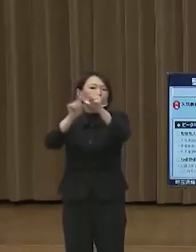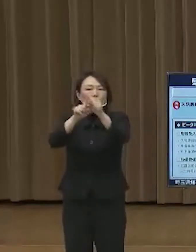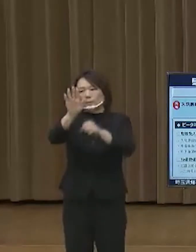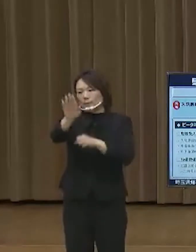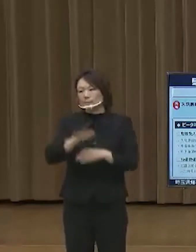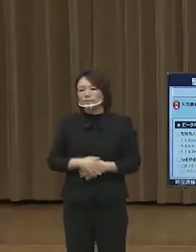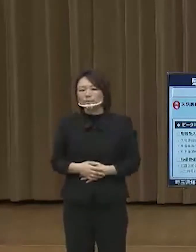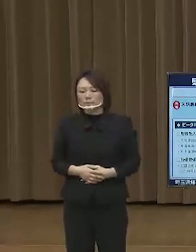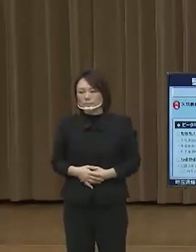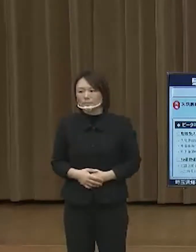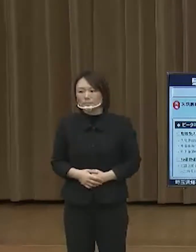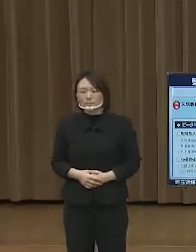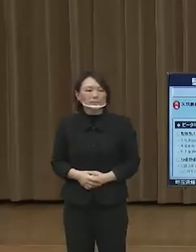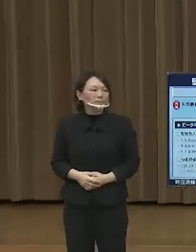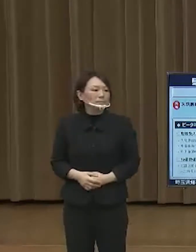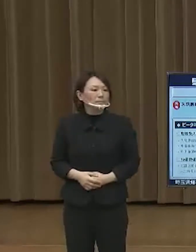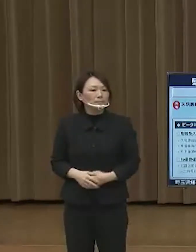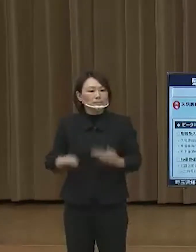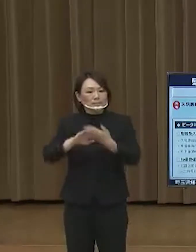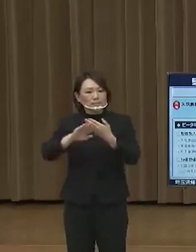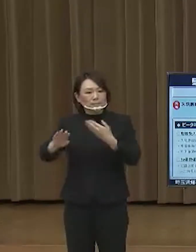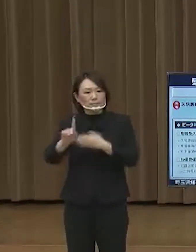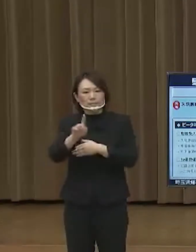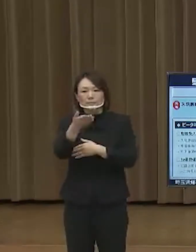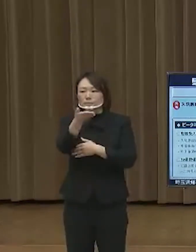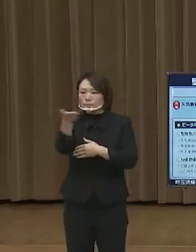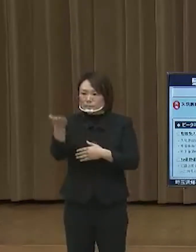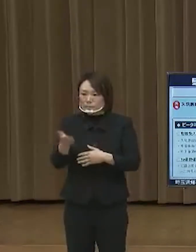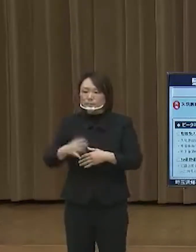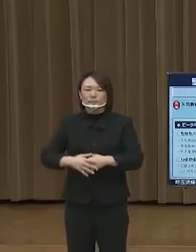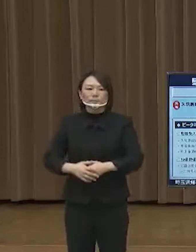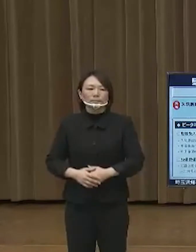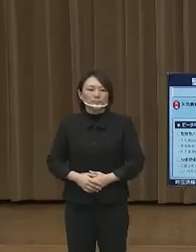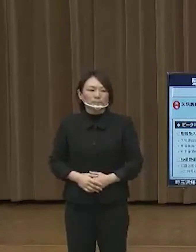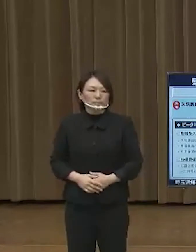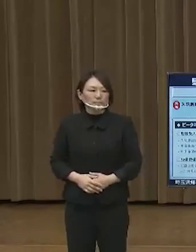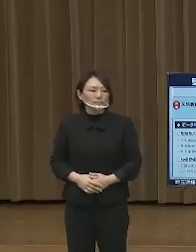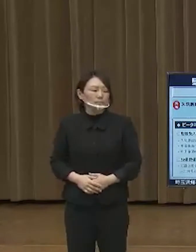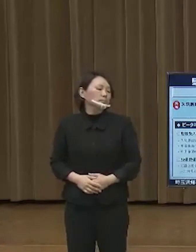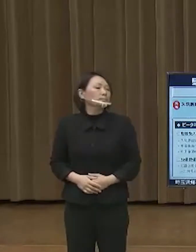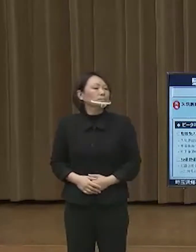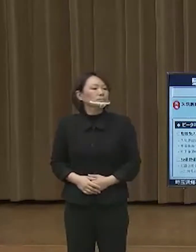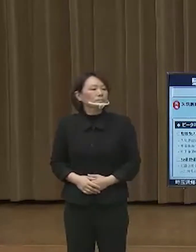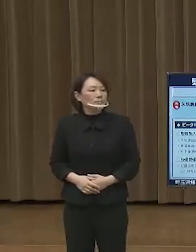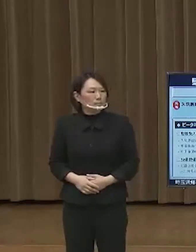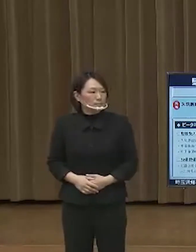ます。 はい、他にありましたか。どうぞ。